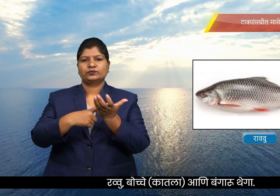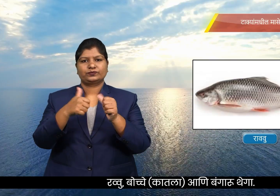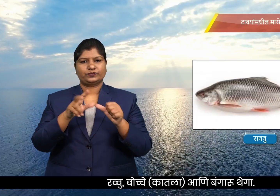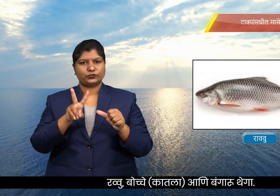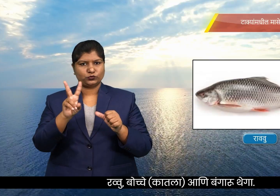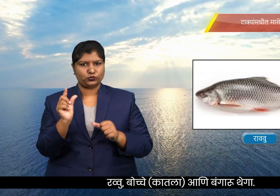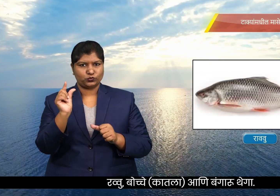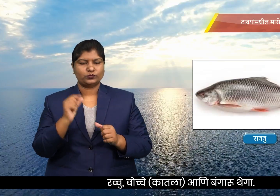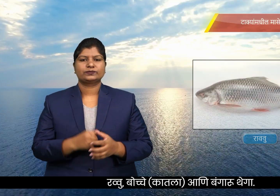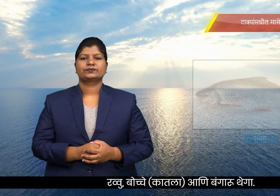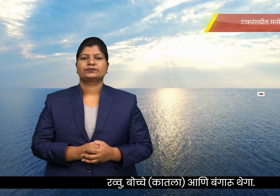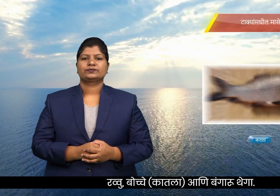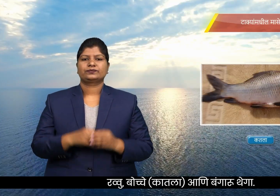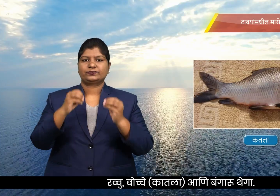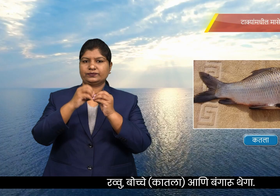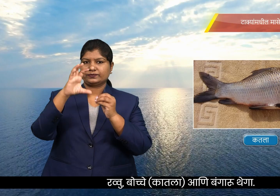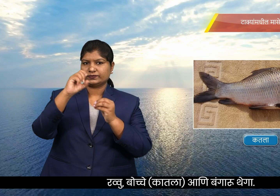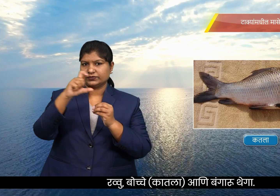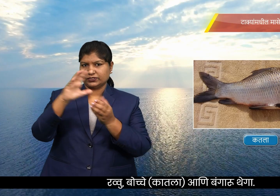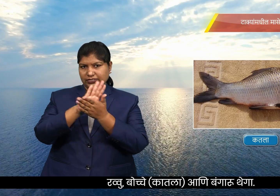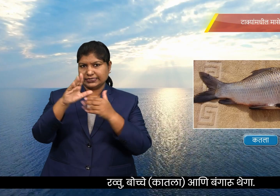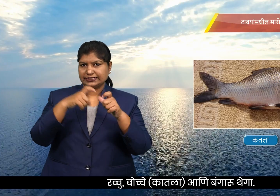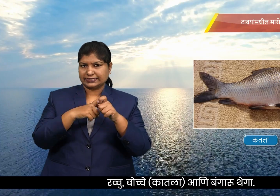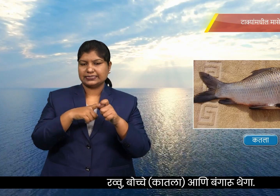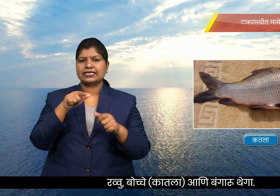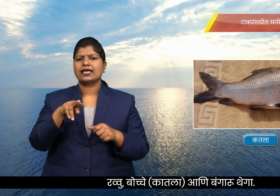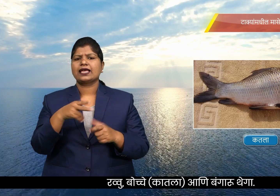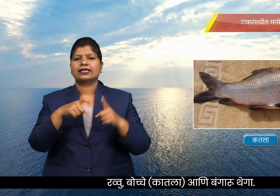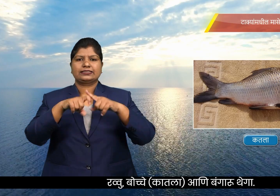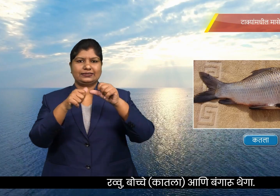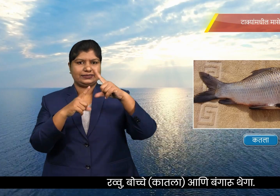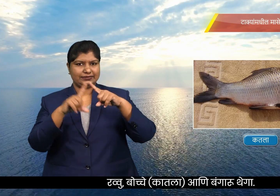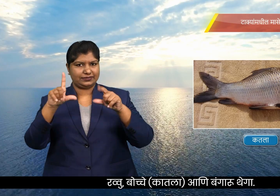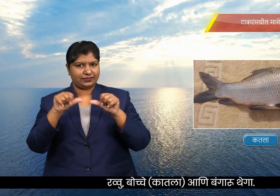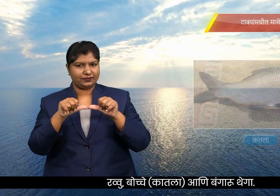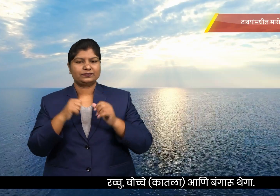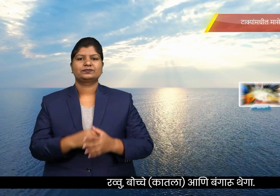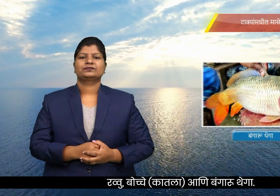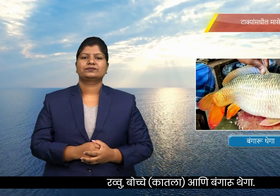रळू बोच्चे आणि बंगारू थेगा.